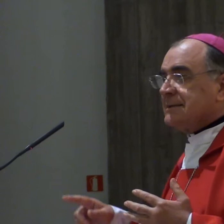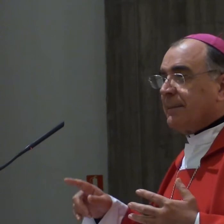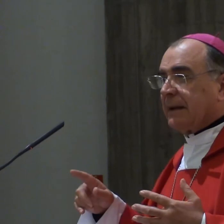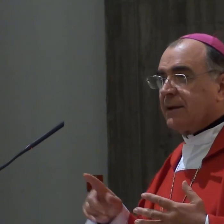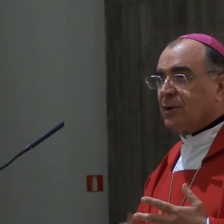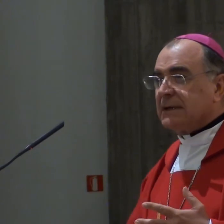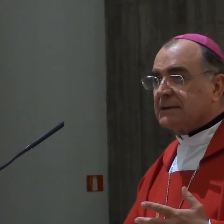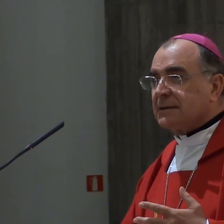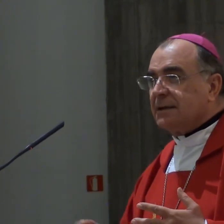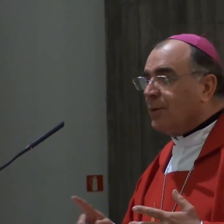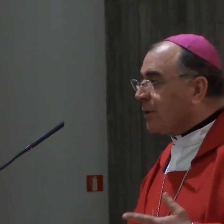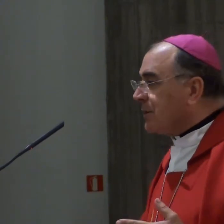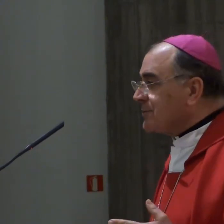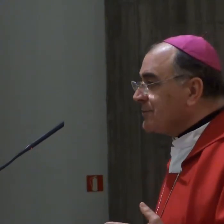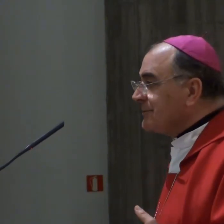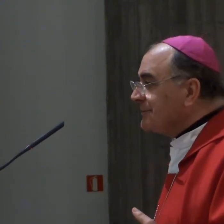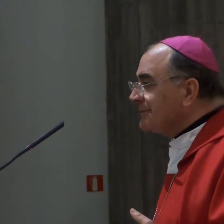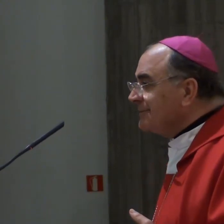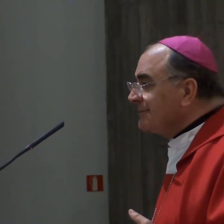y hay separaciones